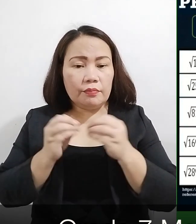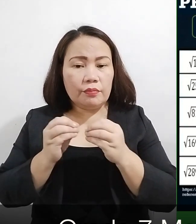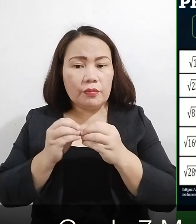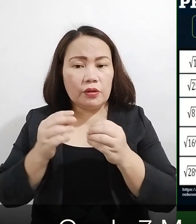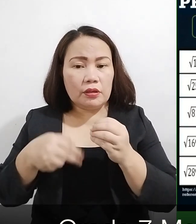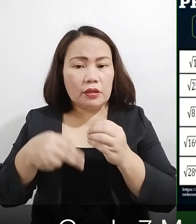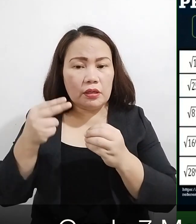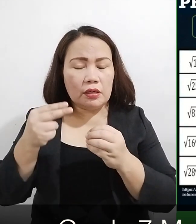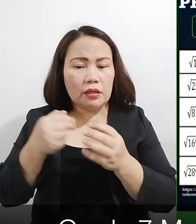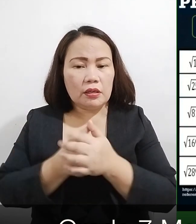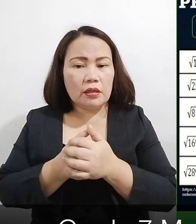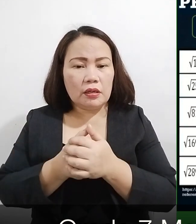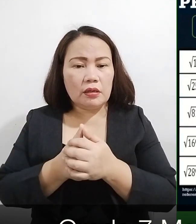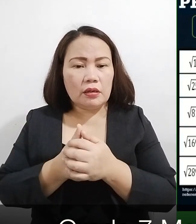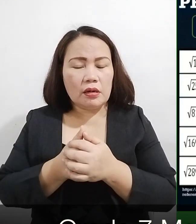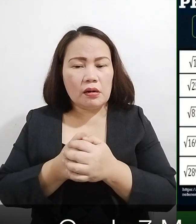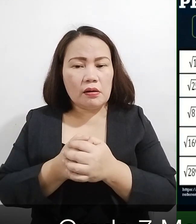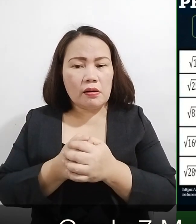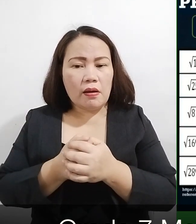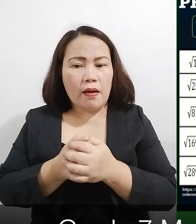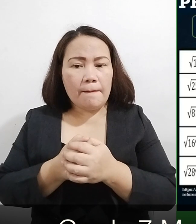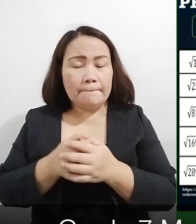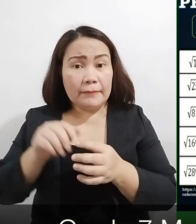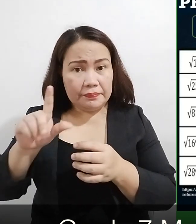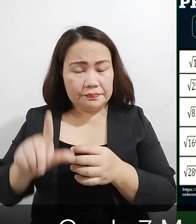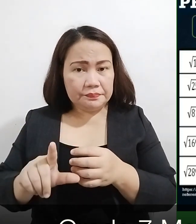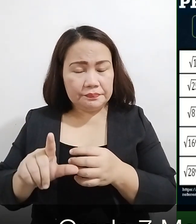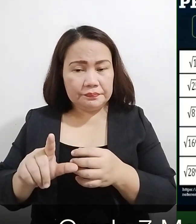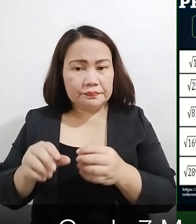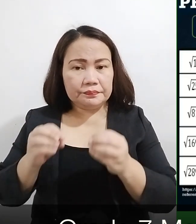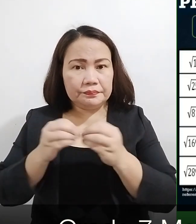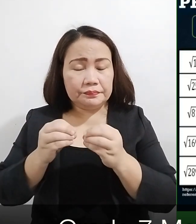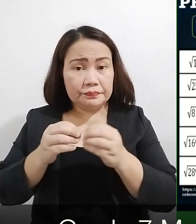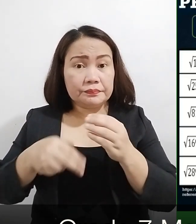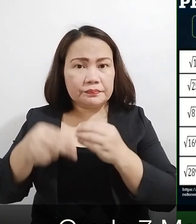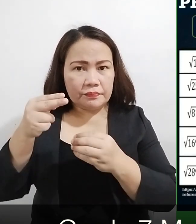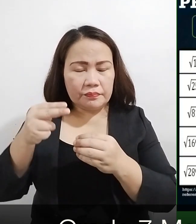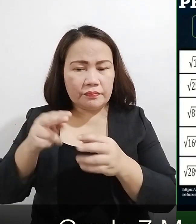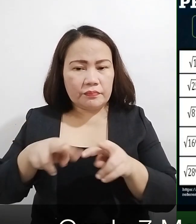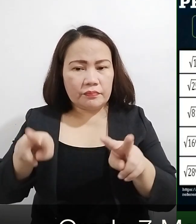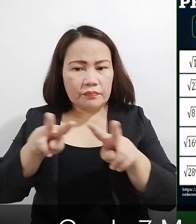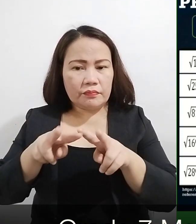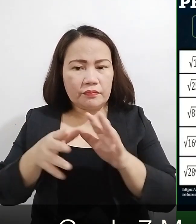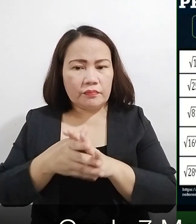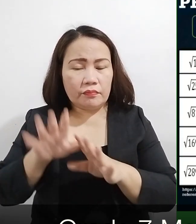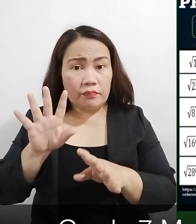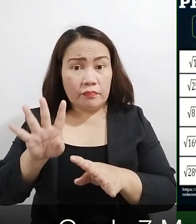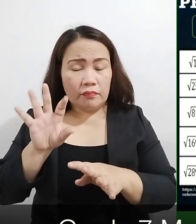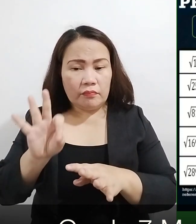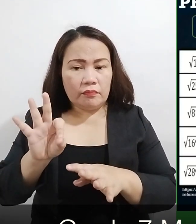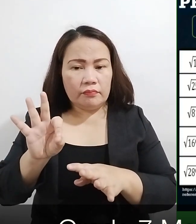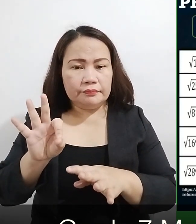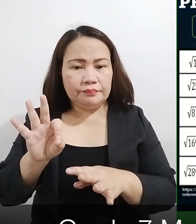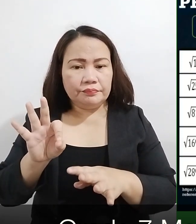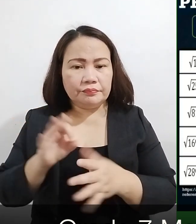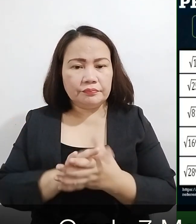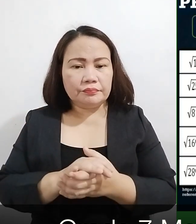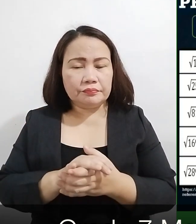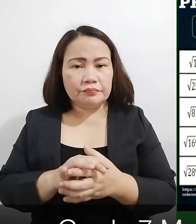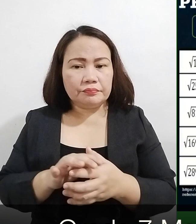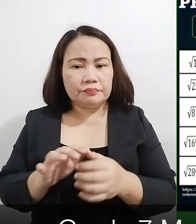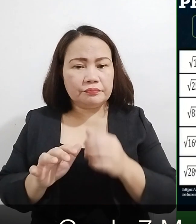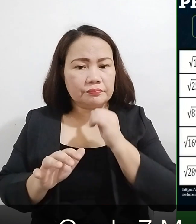mas mataas, mas mababa ang value niya. Mas mababa, mas mataas ang value niya. So yung